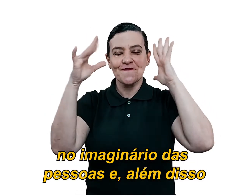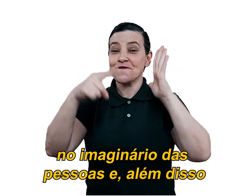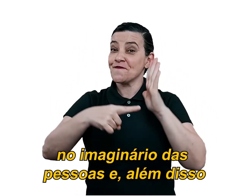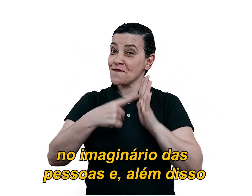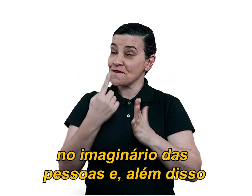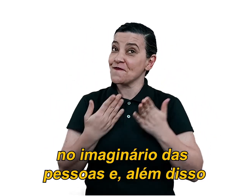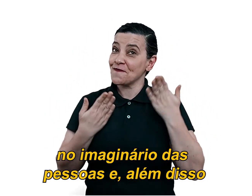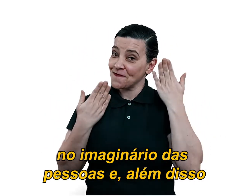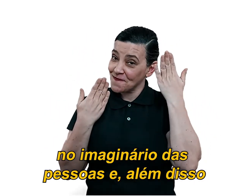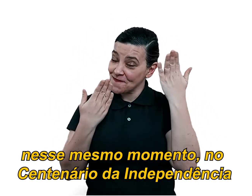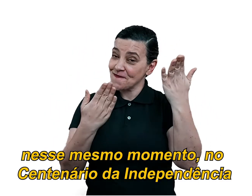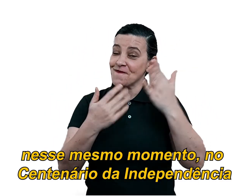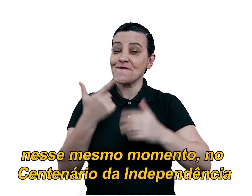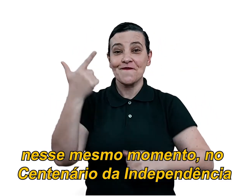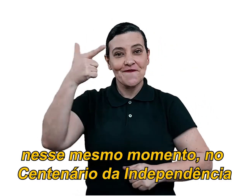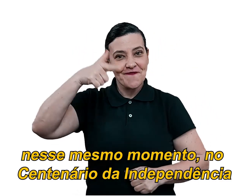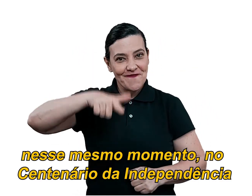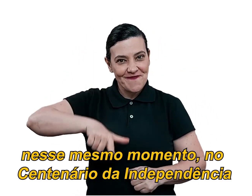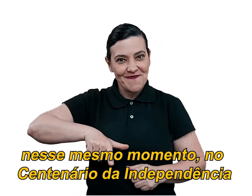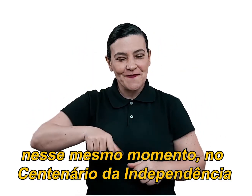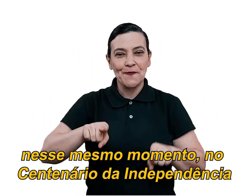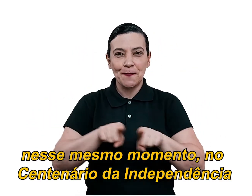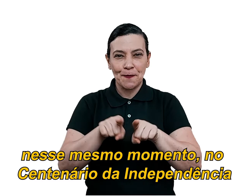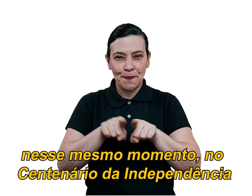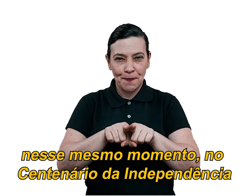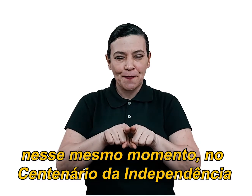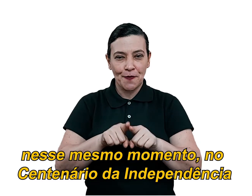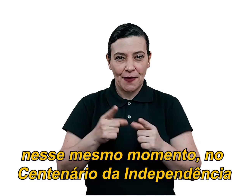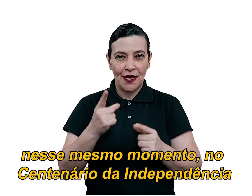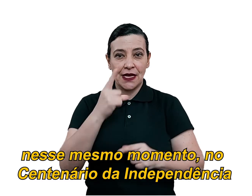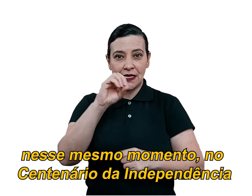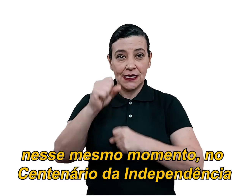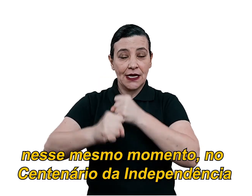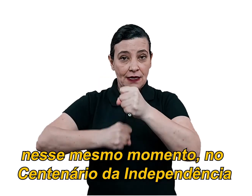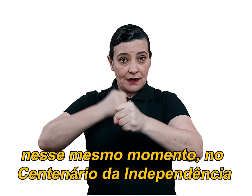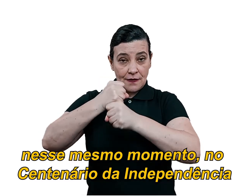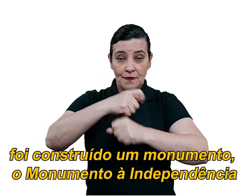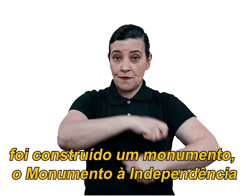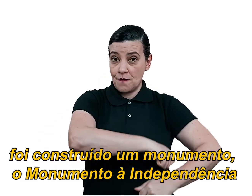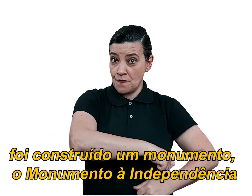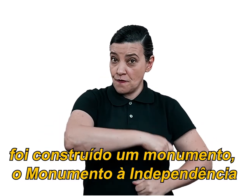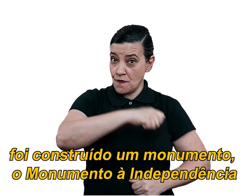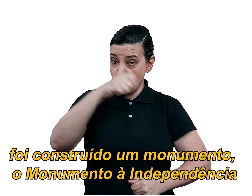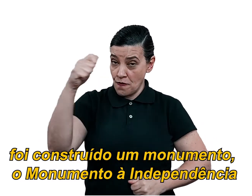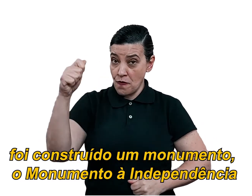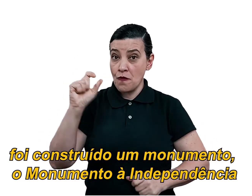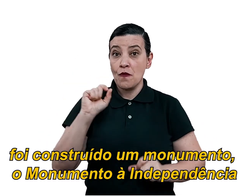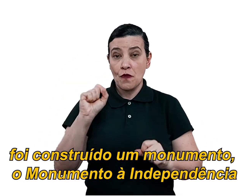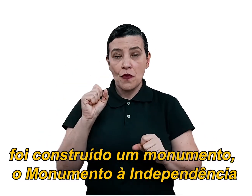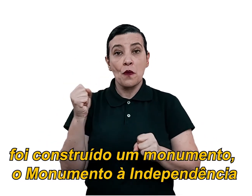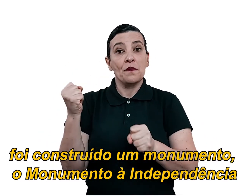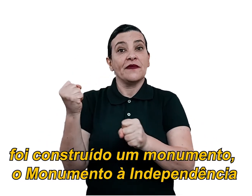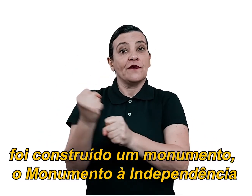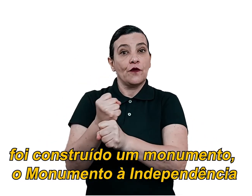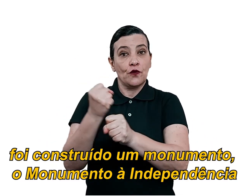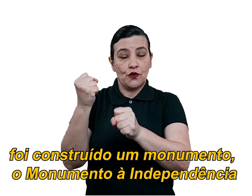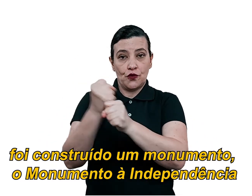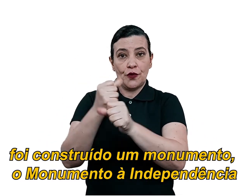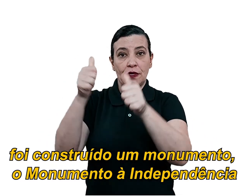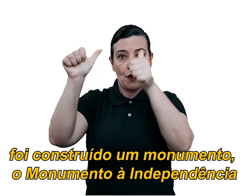além disso, nesse mesmo momento, no centenário da independência, foi construído um monumento à independência,